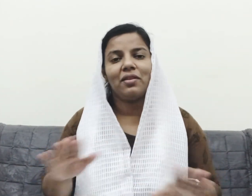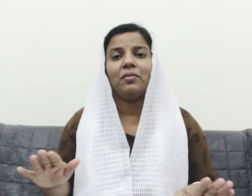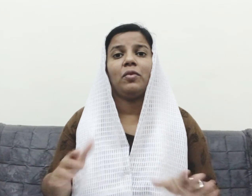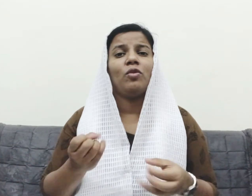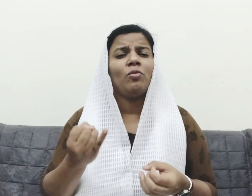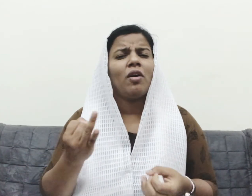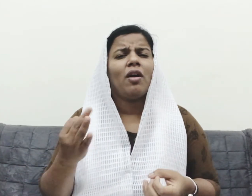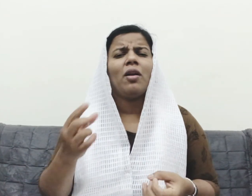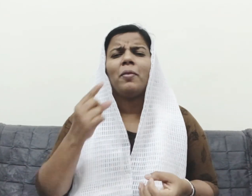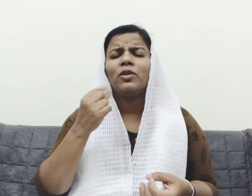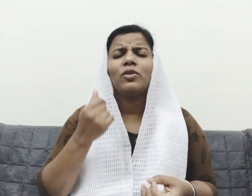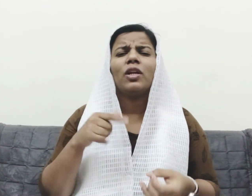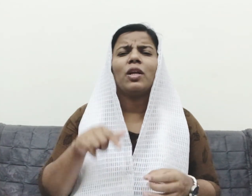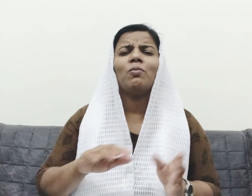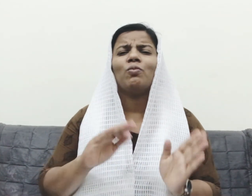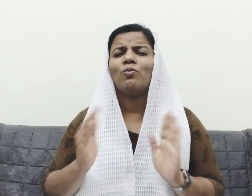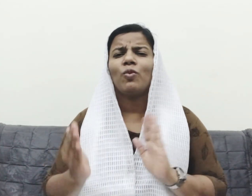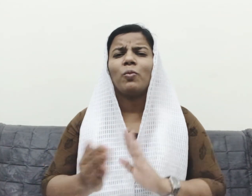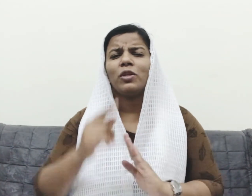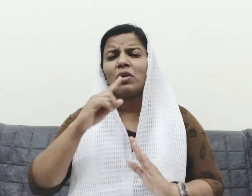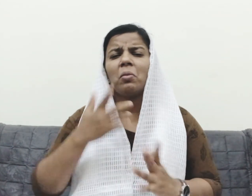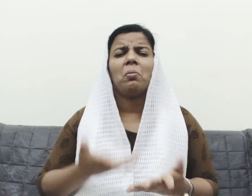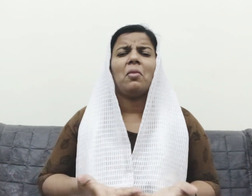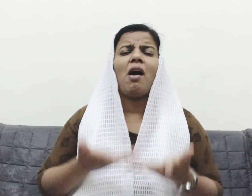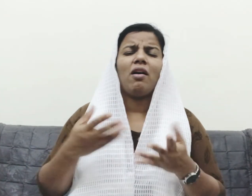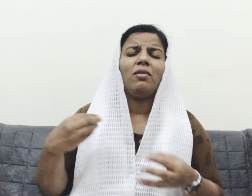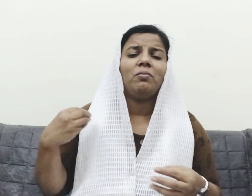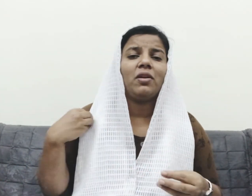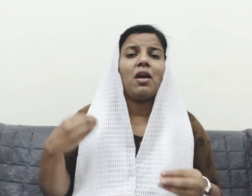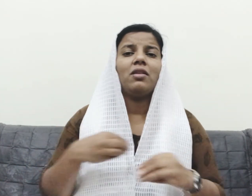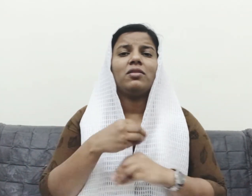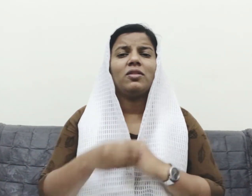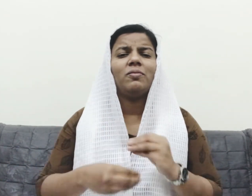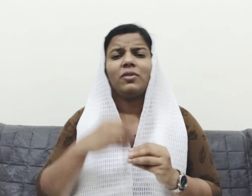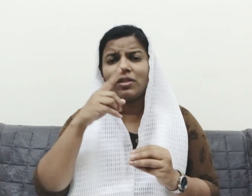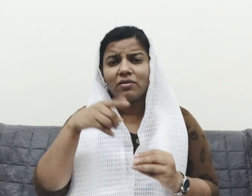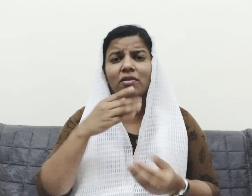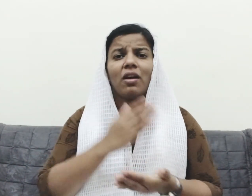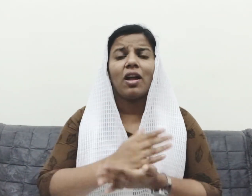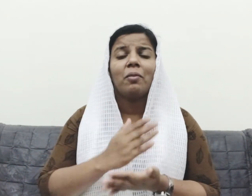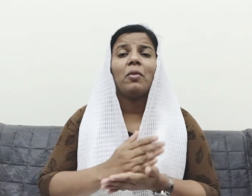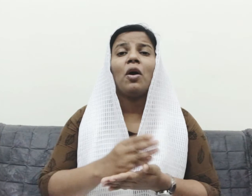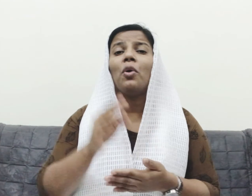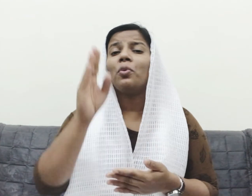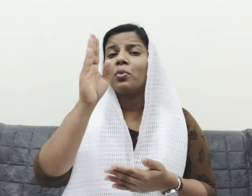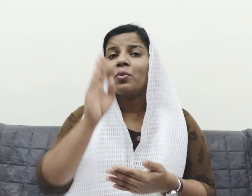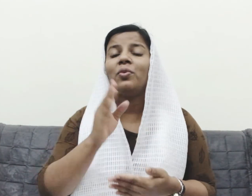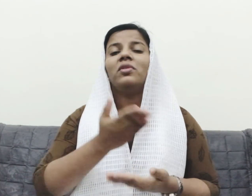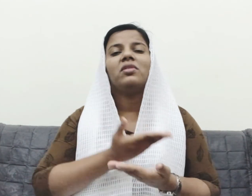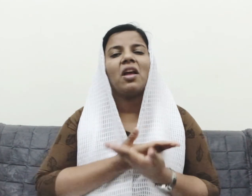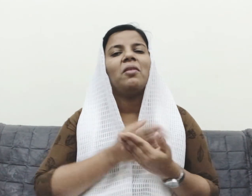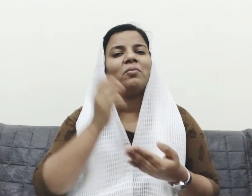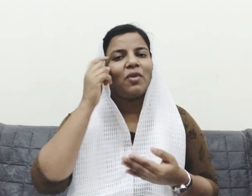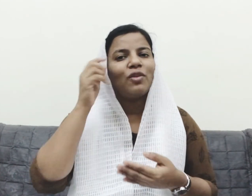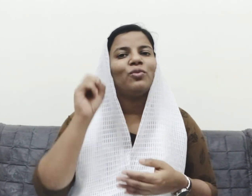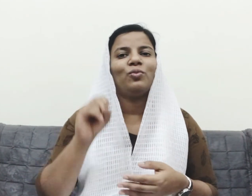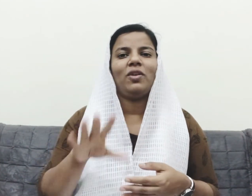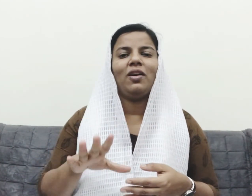പലർക്കും എന്തുകൊണ്ടാണ് ഈ ഭൂമിയിൽ ജീവിക്കുമ്പോൾ ഭാരത്തിലും പ്രയാസത്തിലും ജീവിക്കുന്നത്? പിതാവിൻ്റെ സ്നേഹം അറിയാത്തത് കൊണ്ട്. ആ സ്നേഹത്തിൻ്റെ